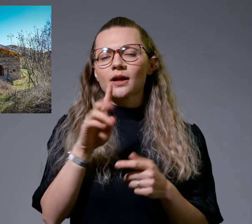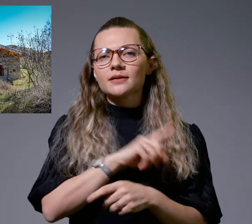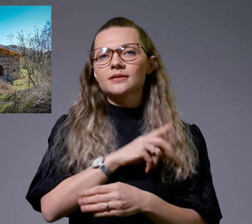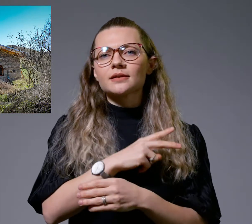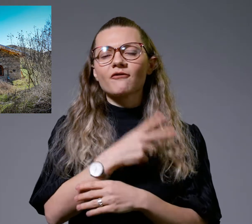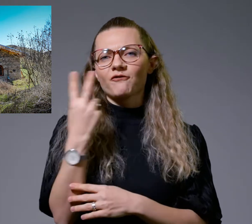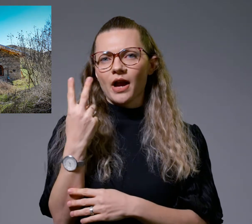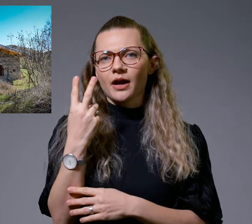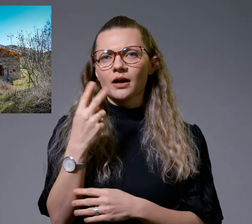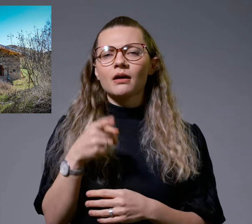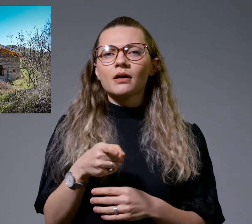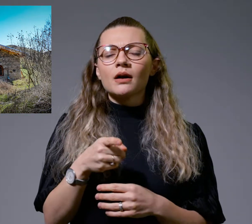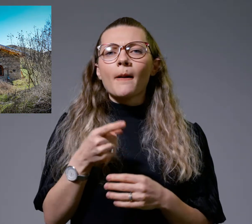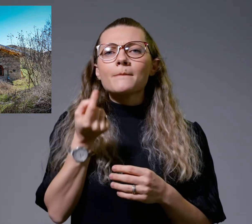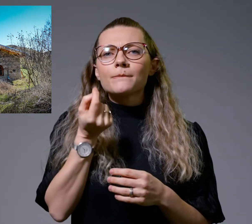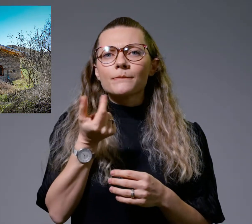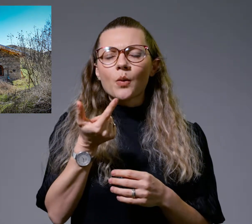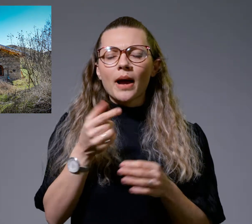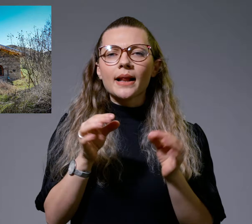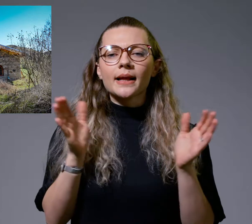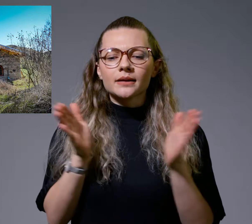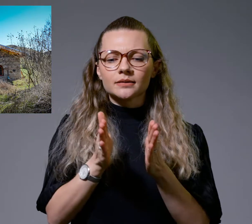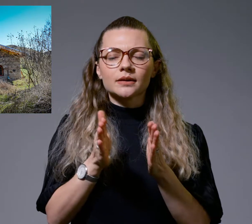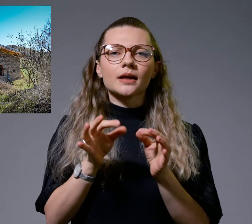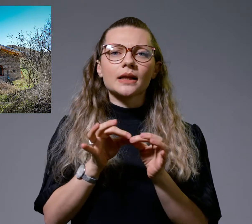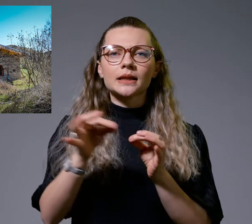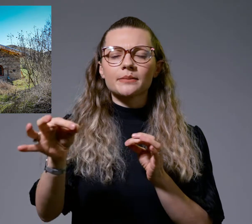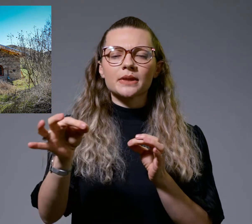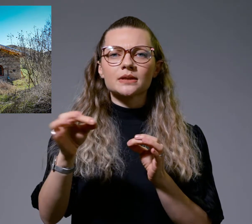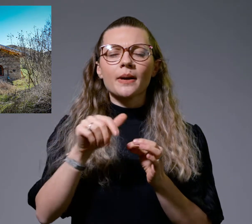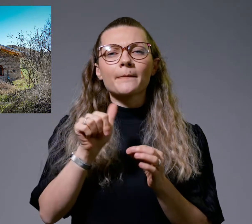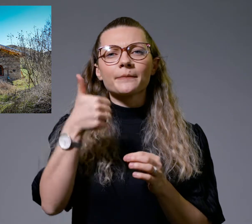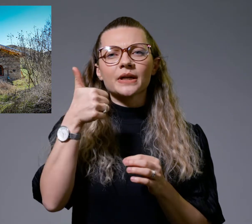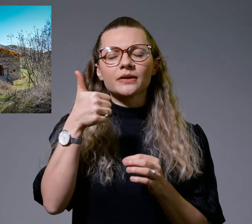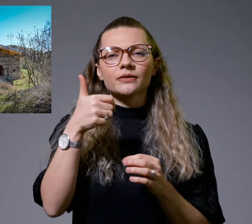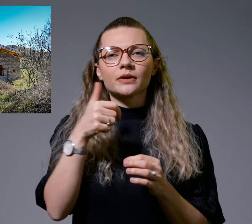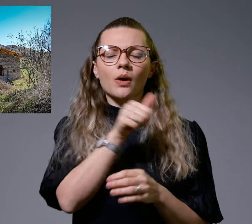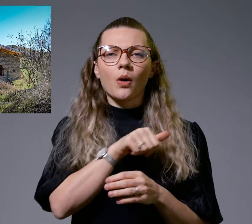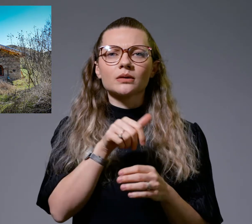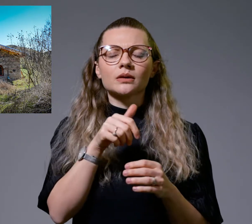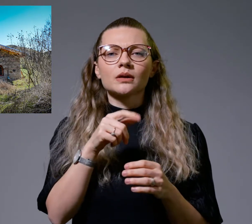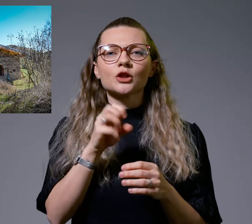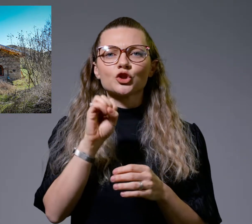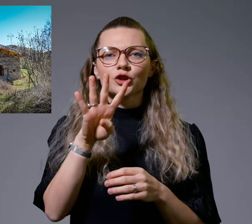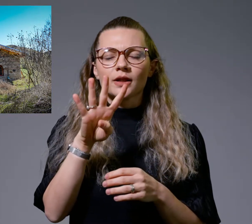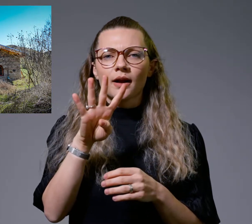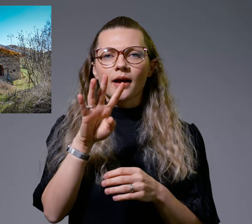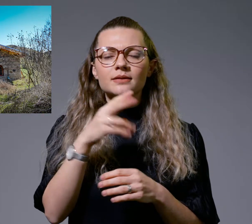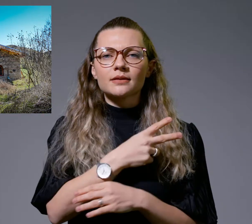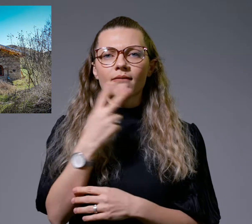век, но со помали димензии. Првите децении на 14 век,